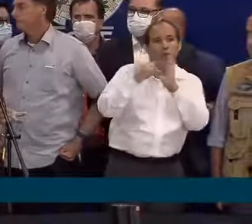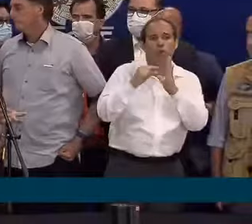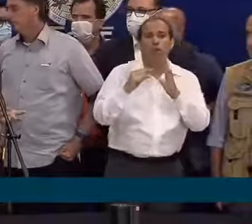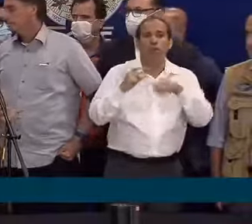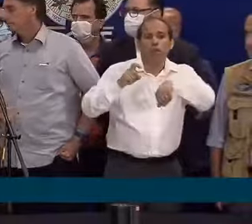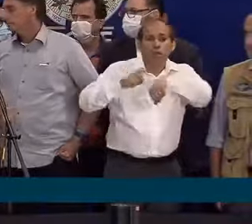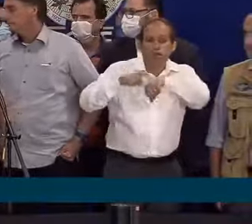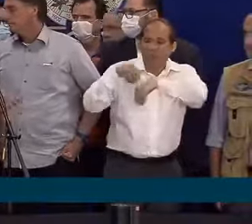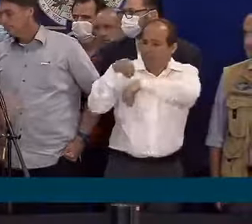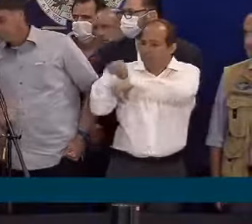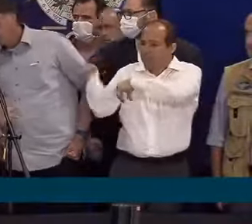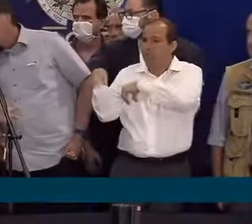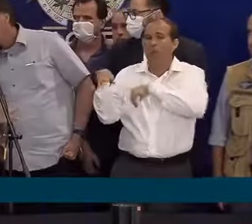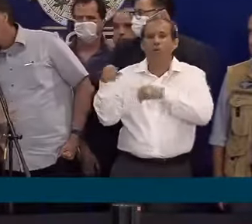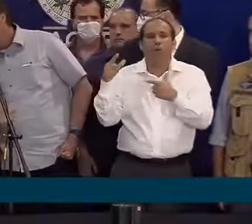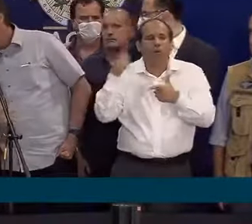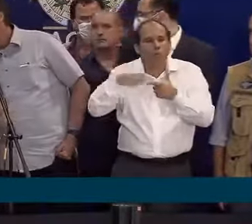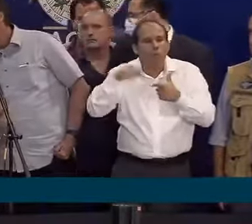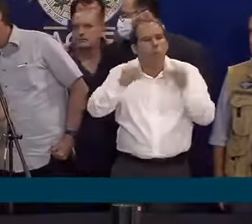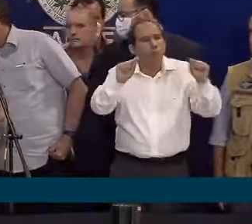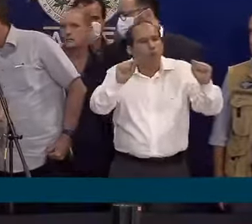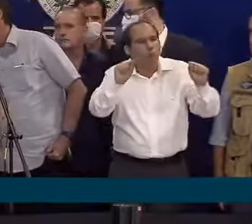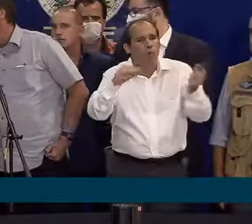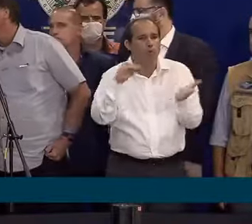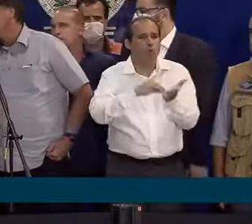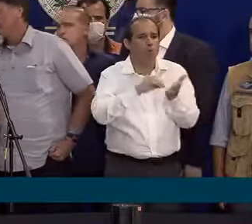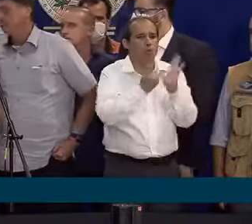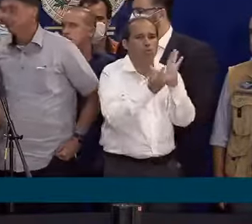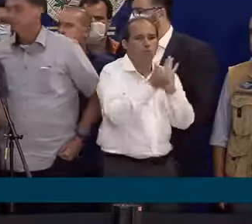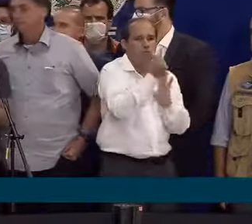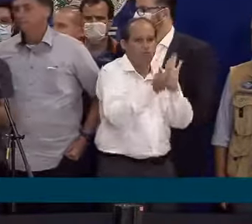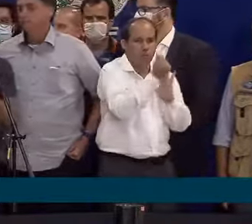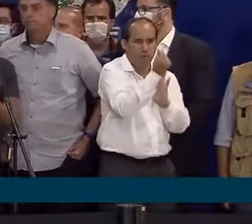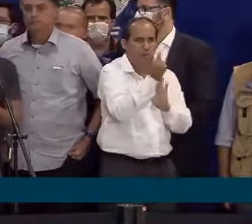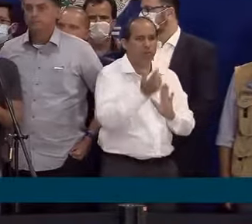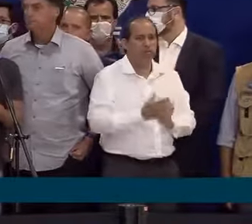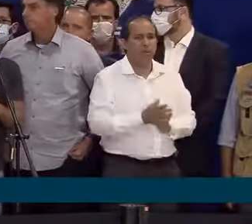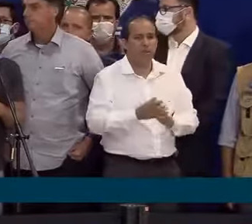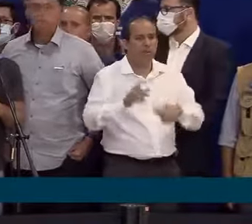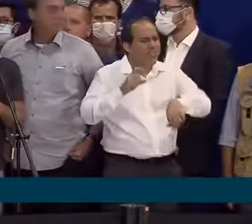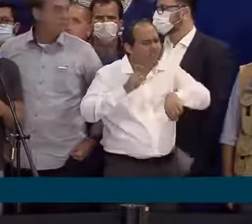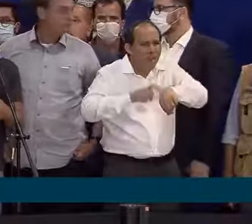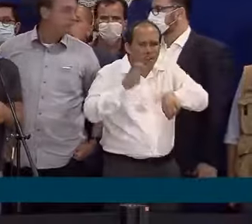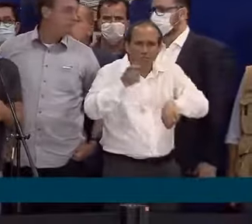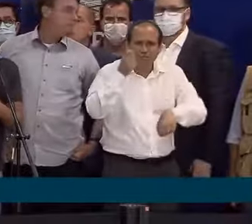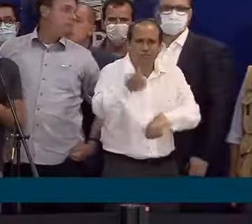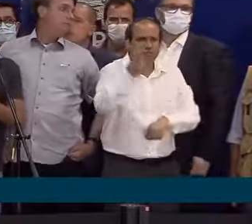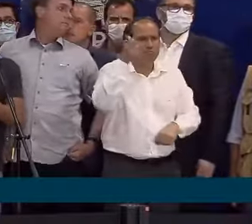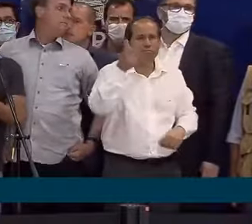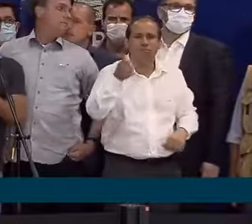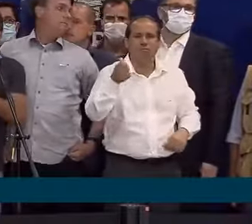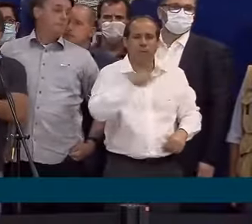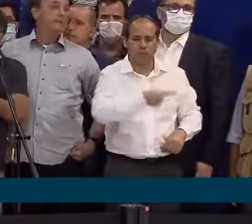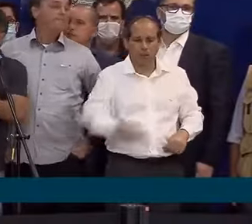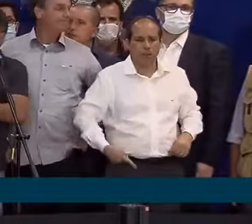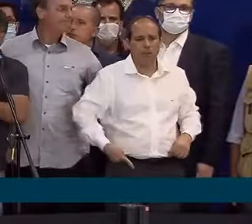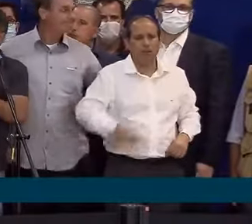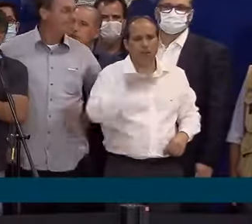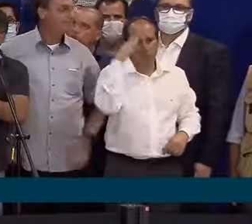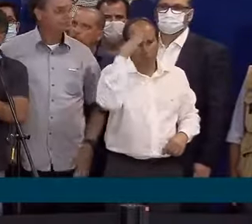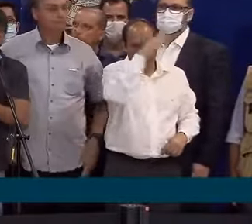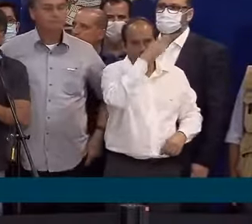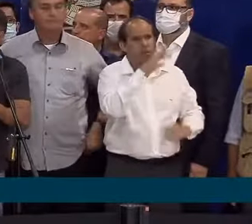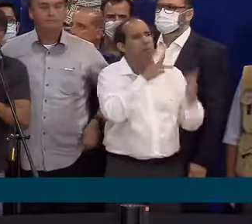ao presidente do problema que nós tínhamos, que era falta de orçamento, na mesma hora o presidente Bolsonaro acionou